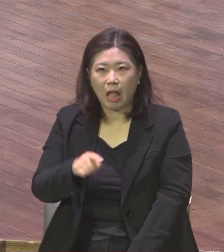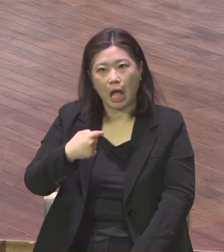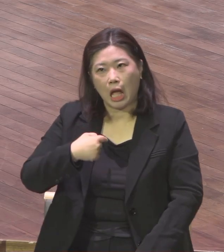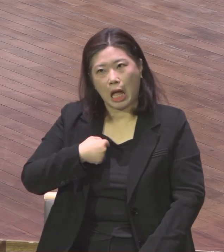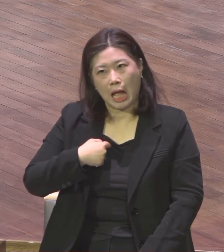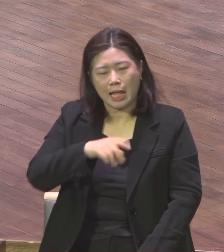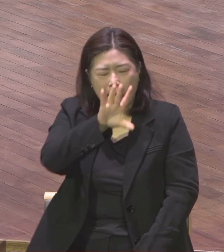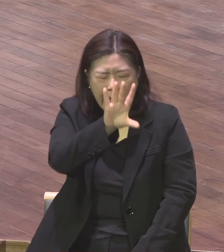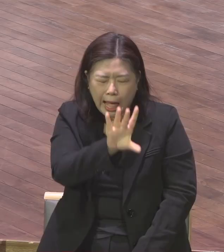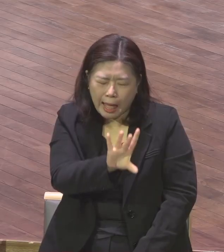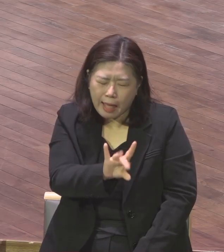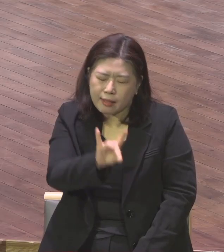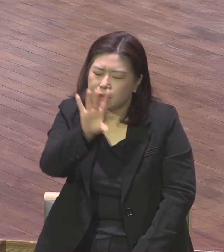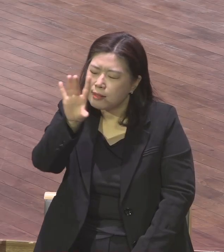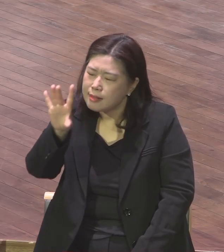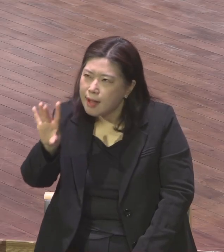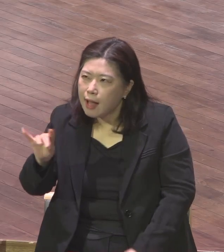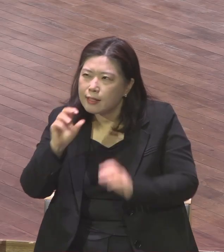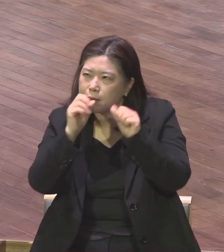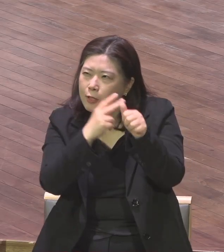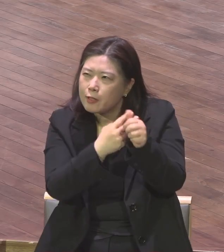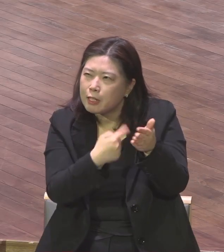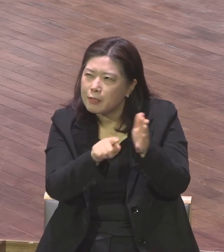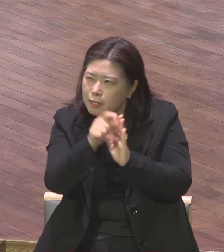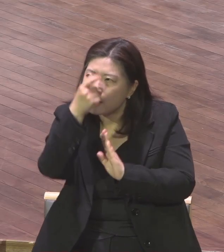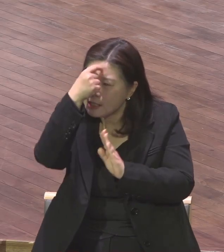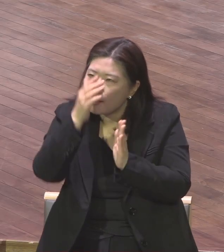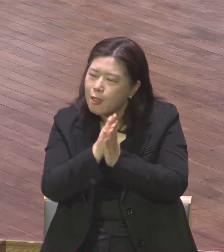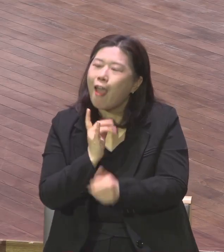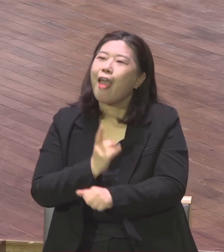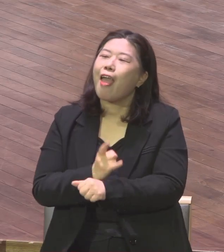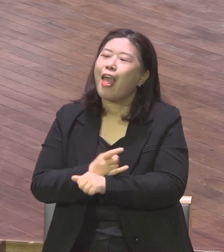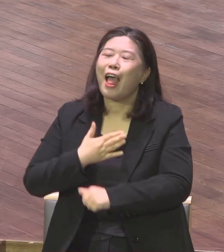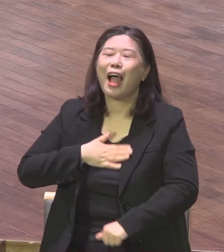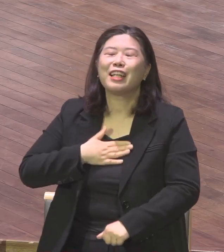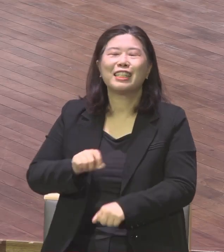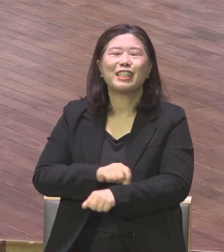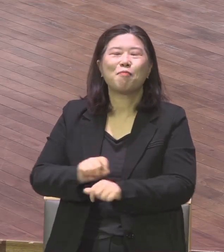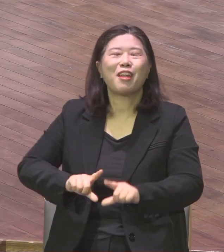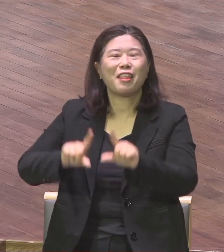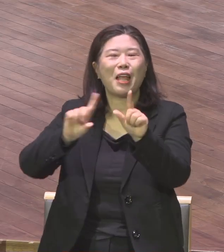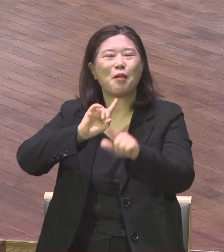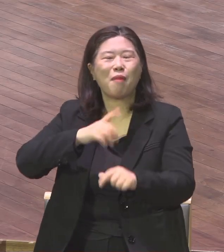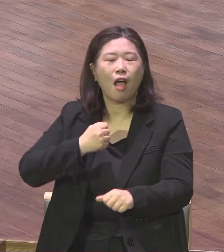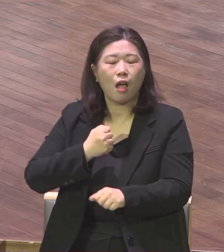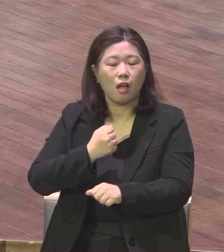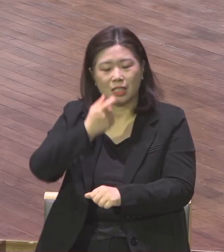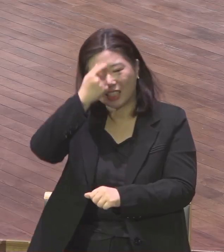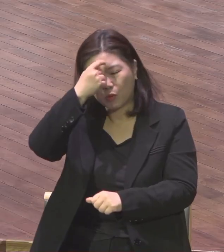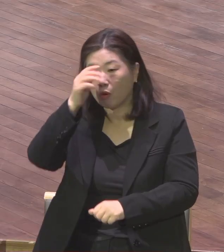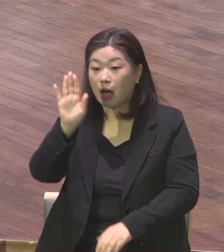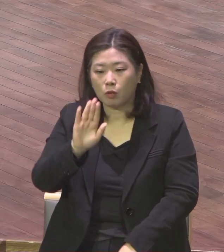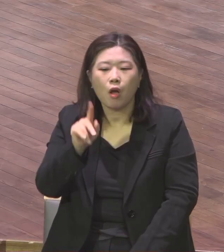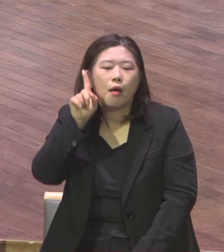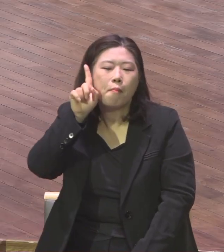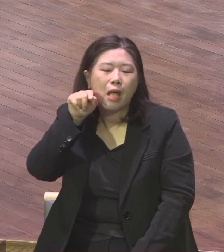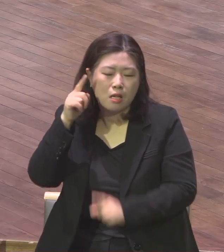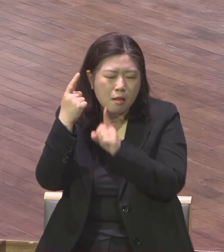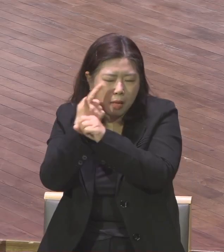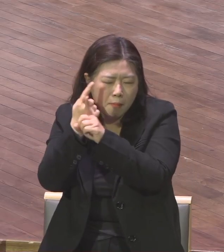매일. 저는 매일 지구를 한 바퀴 돌거든요. 기도를 매일. 기도 하나님 앞에 기도하면서